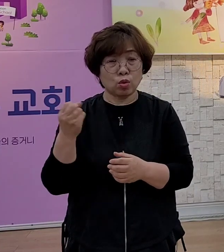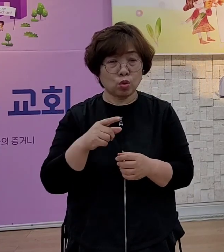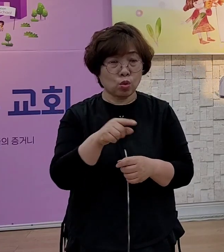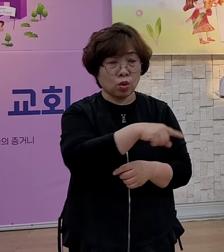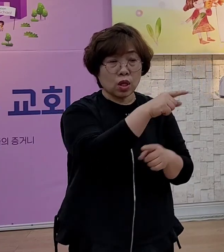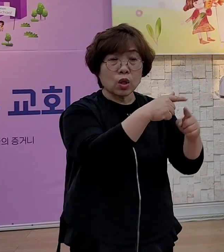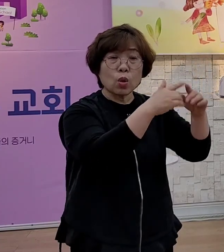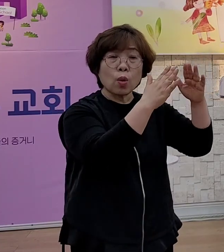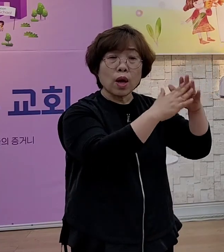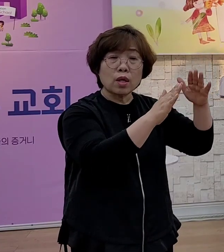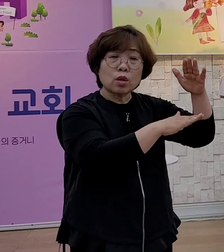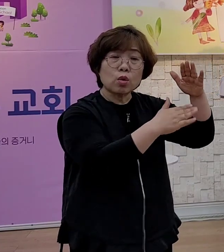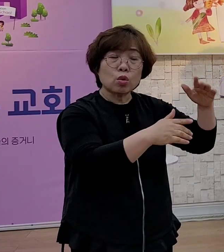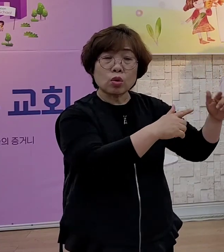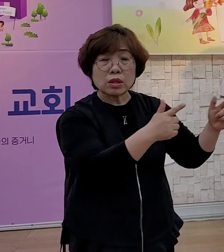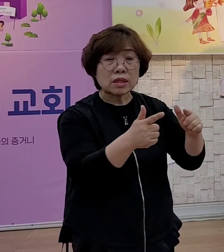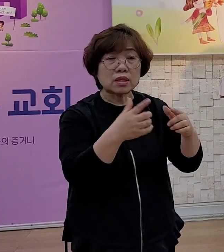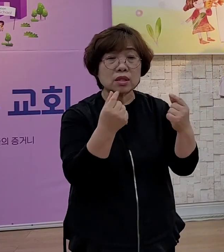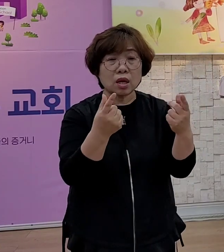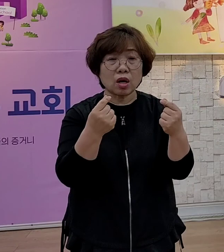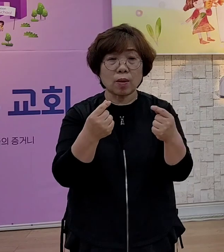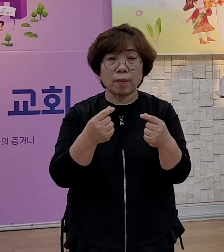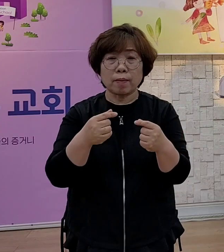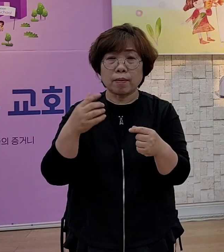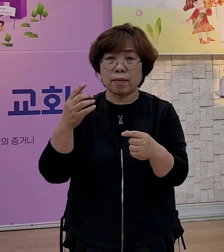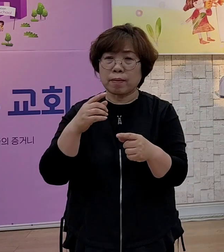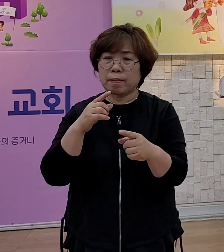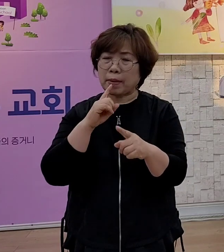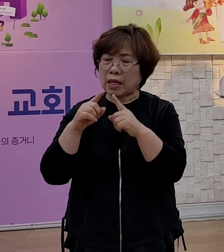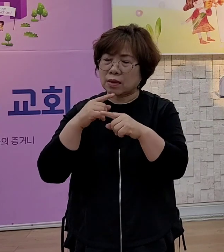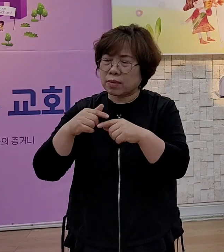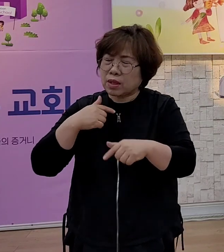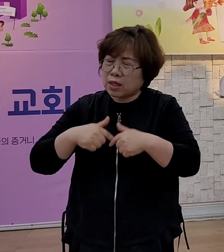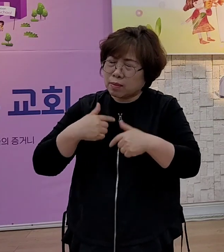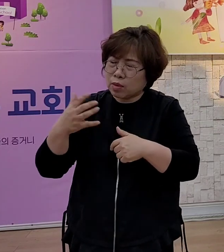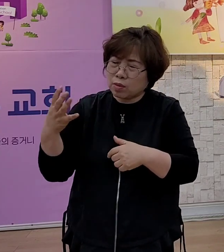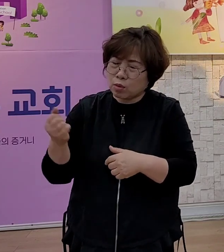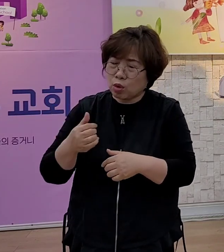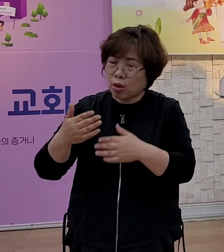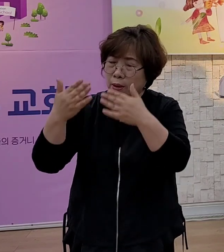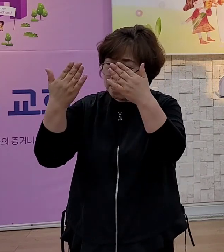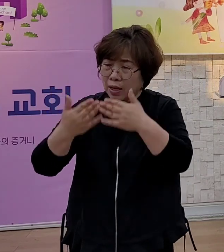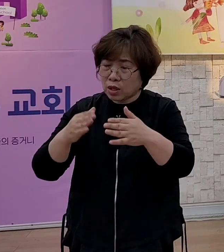성령의 기쁨으로까지 이 말씀을 받아들일 수 있는 우리